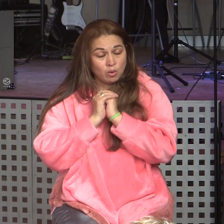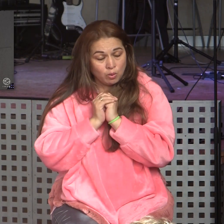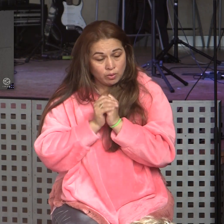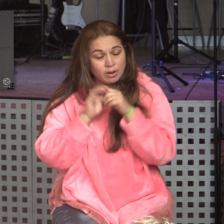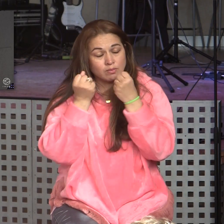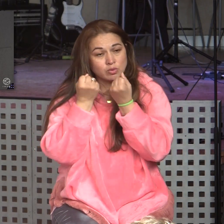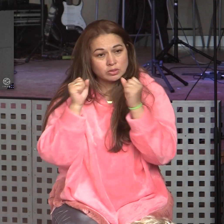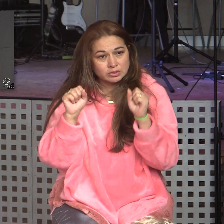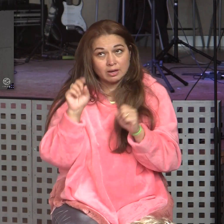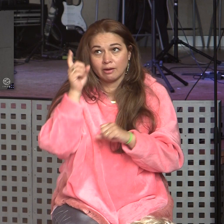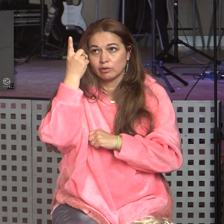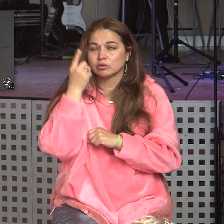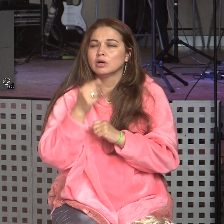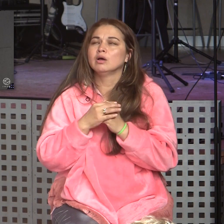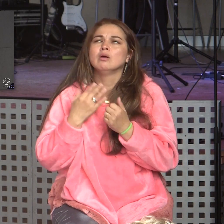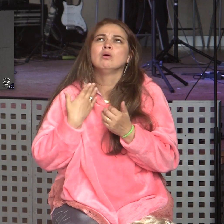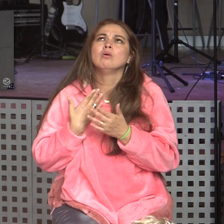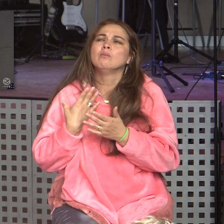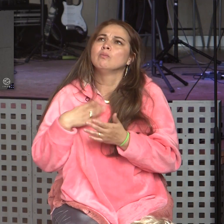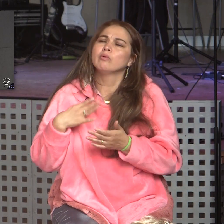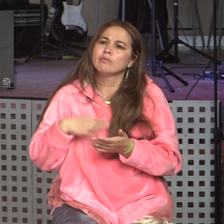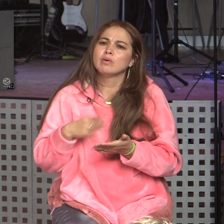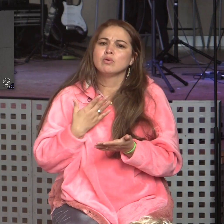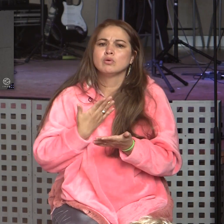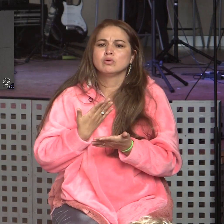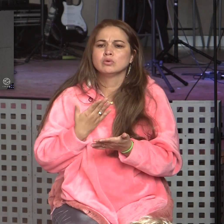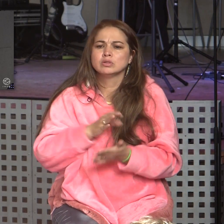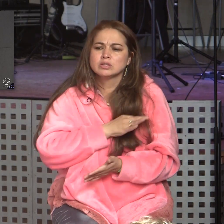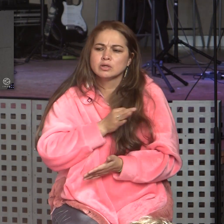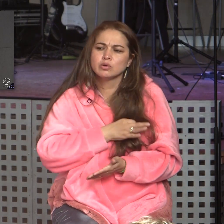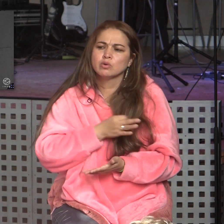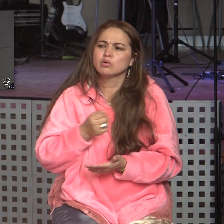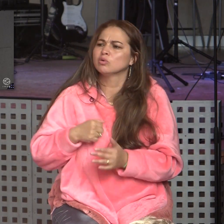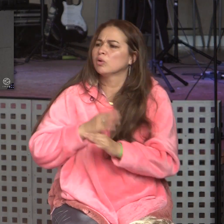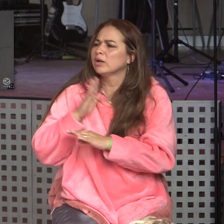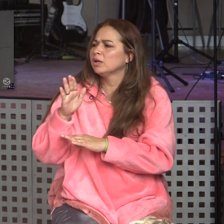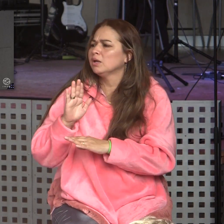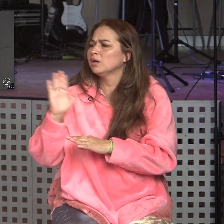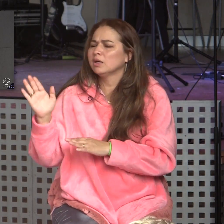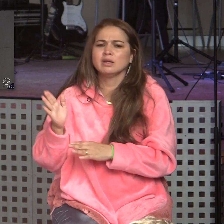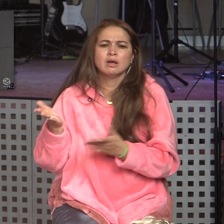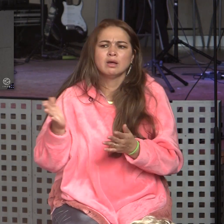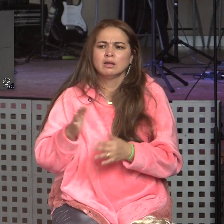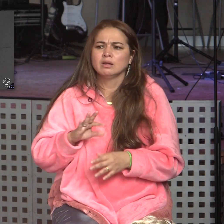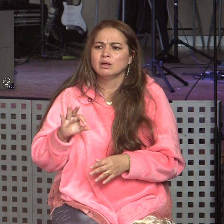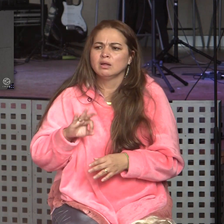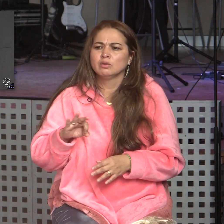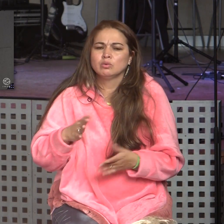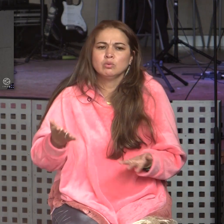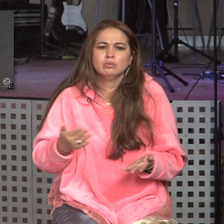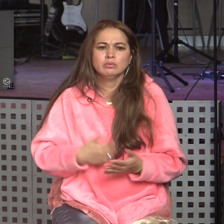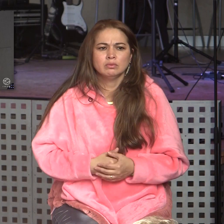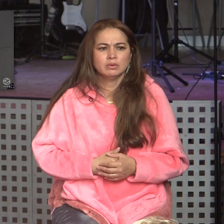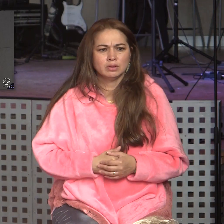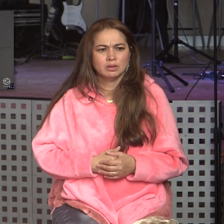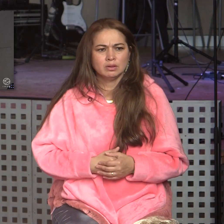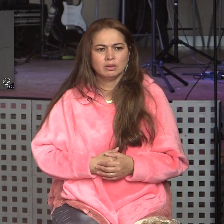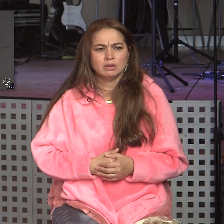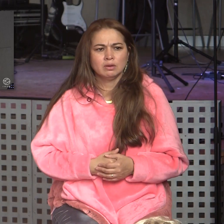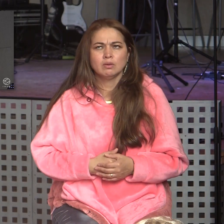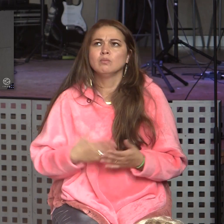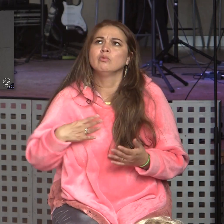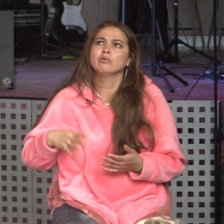Respondió Dios, yo haré pasar toda mi bondad delante de